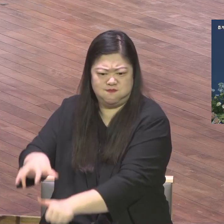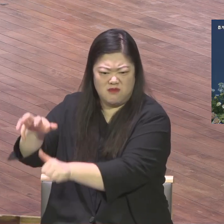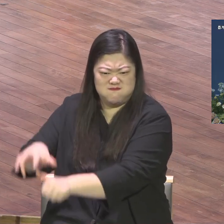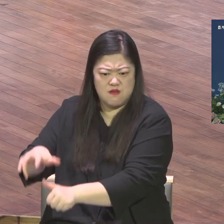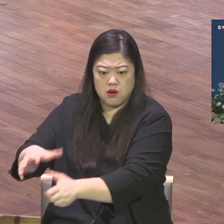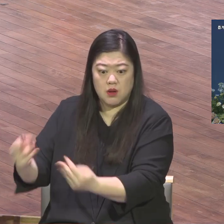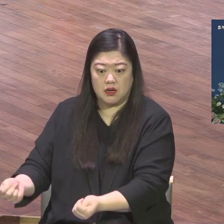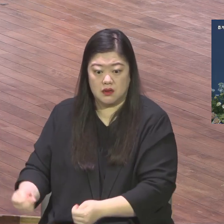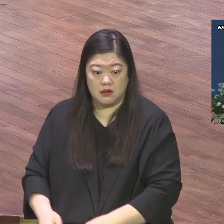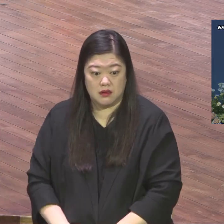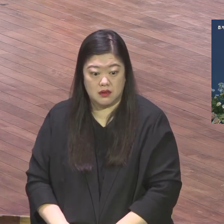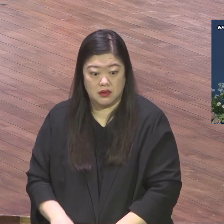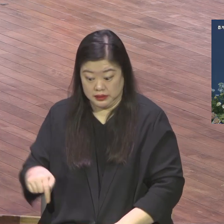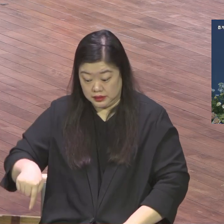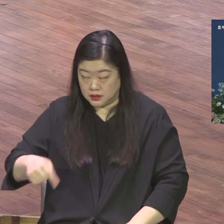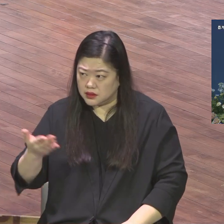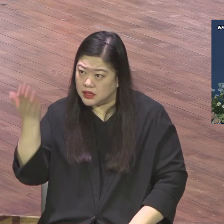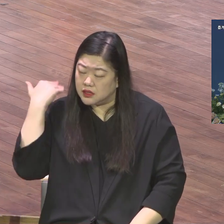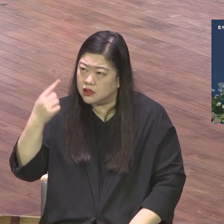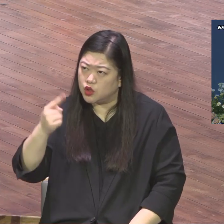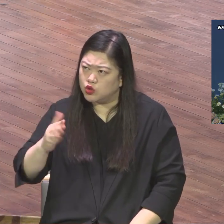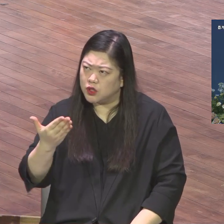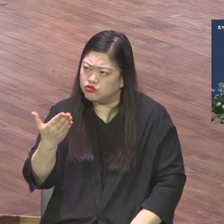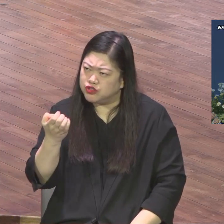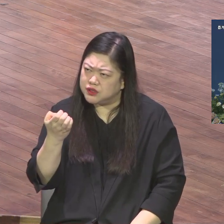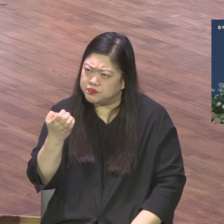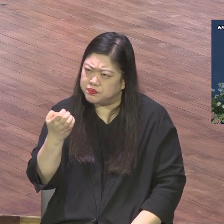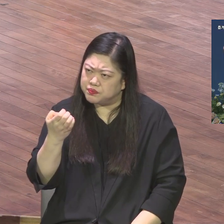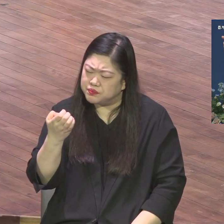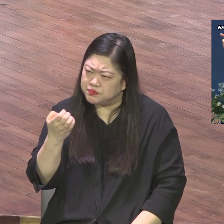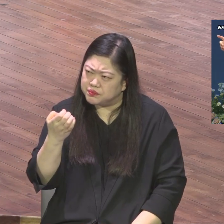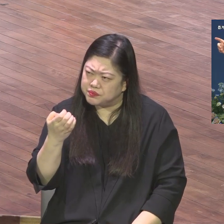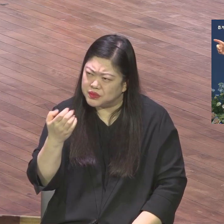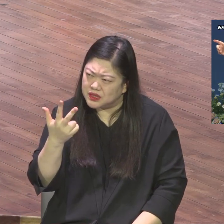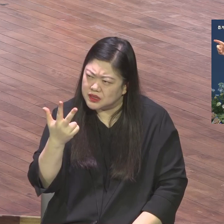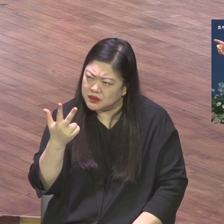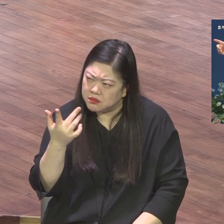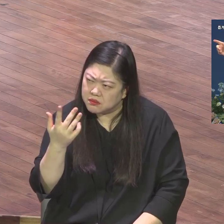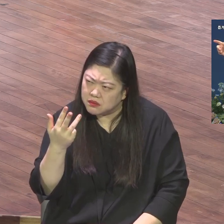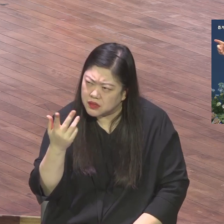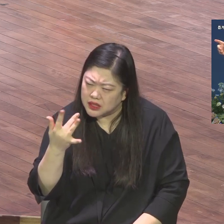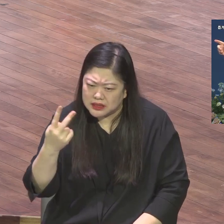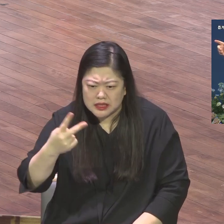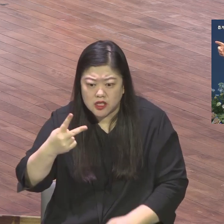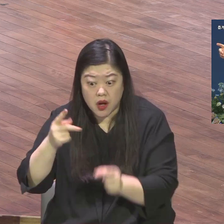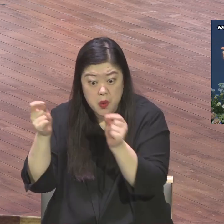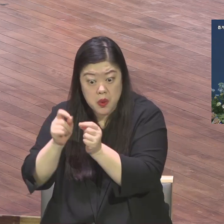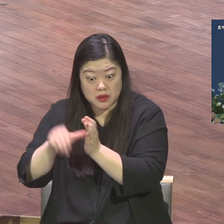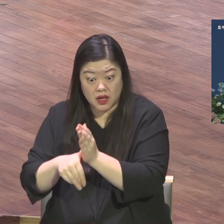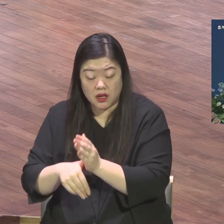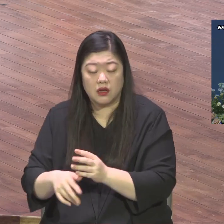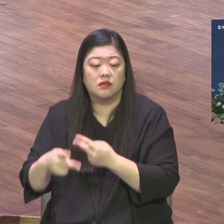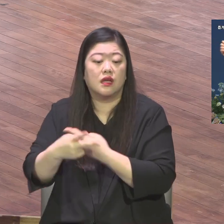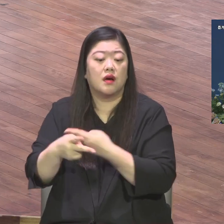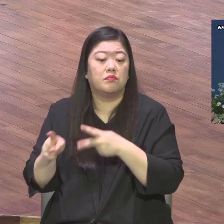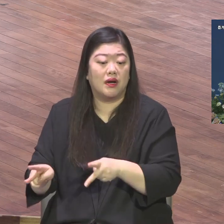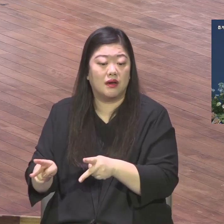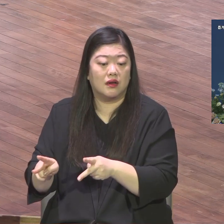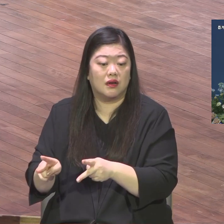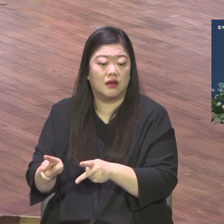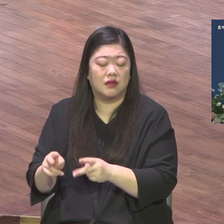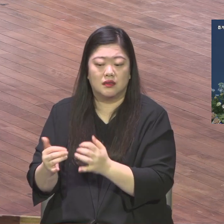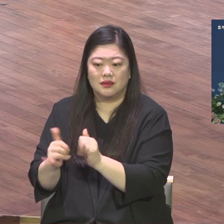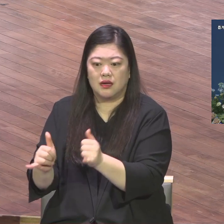유광수 목사 막 그냥 집회에 막 멍 몰려간단 말이에요. 막 햇불에 간에 막 목사들 막 3천 명씩 모였어요. 이 위에서 강의할